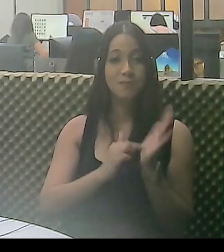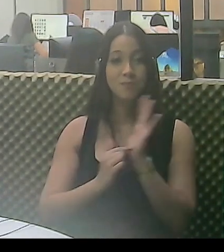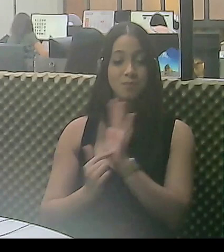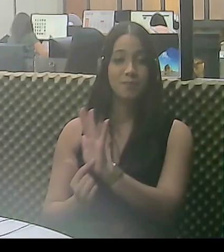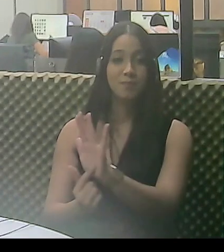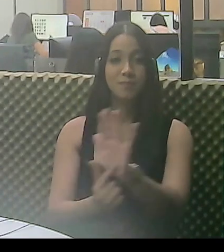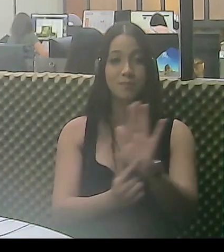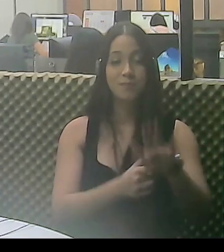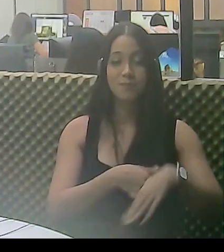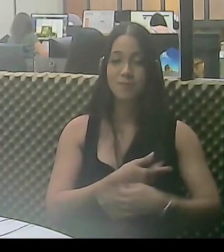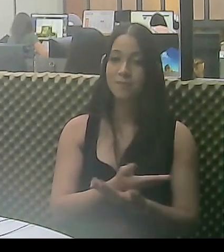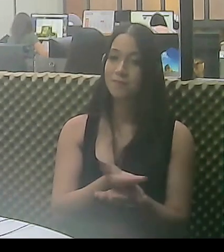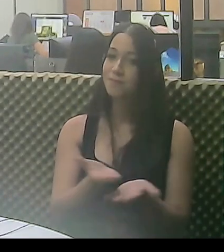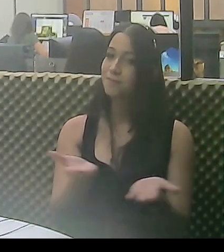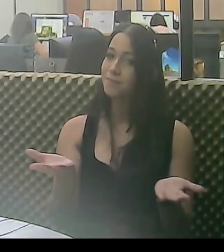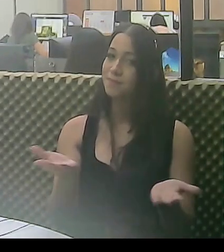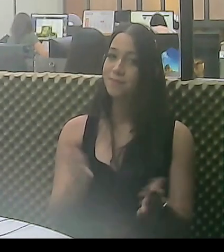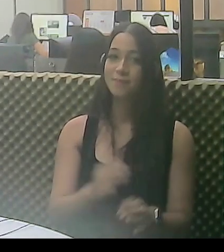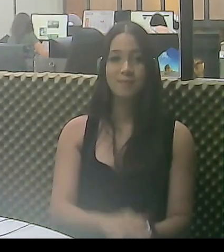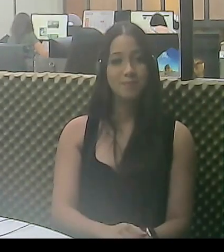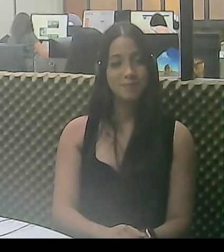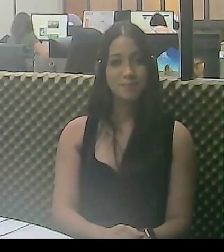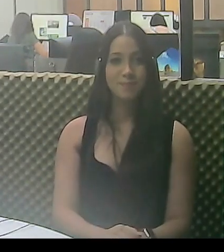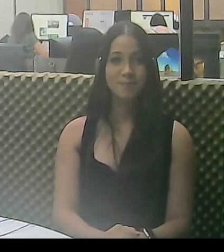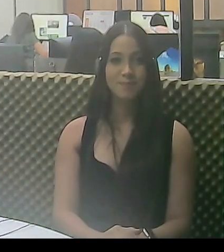Uberlândia no ar pra você!